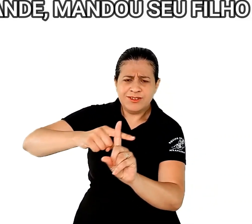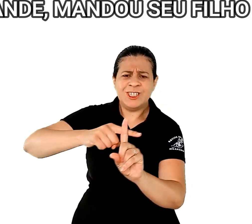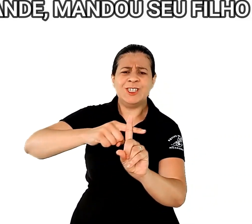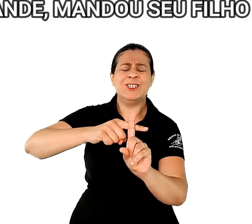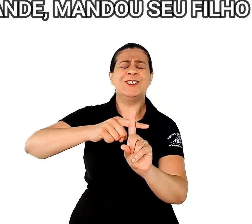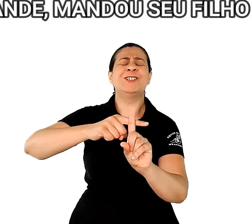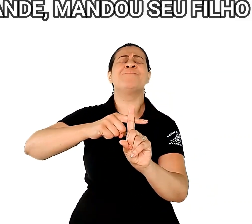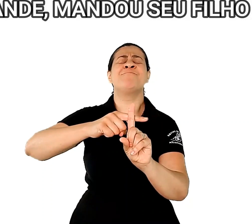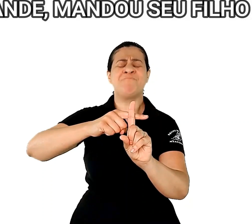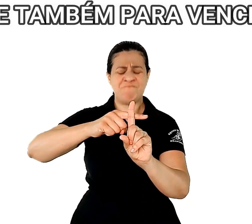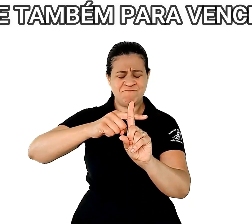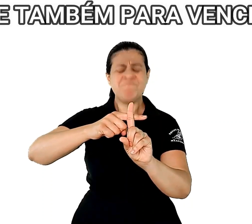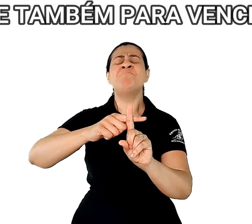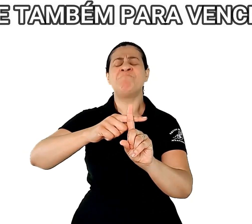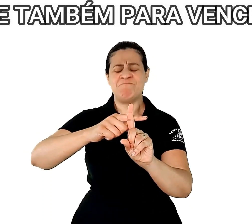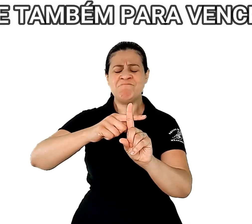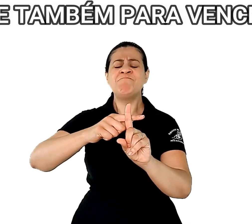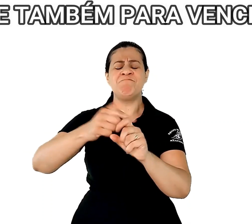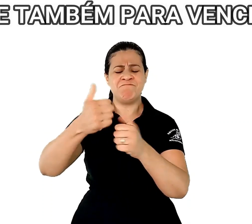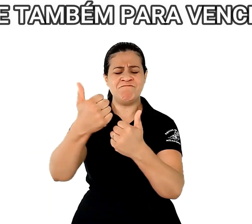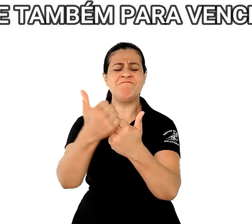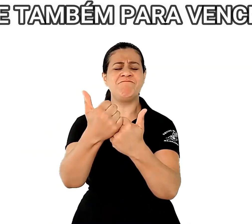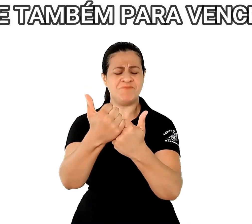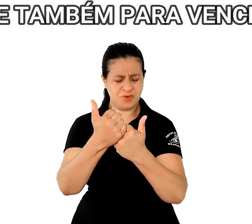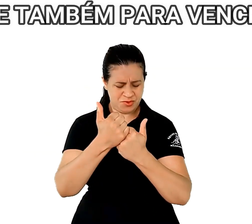cruz a morrer por